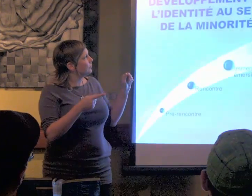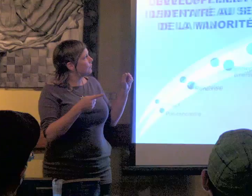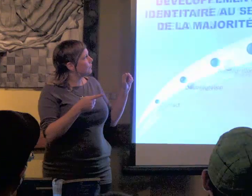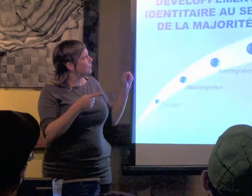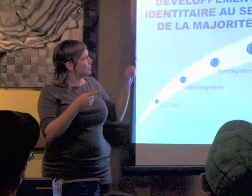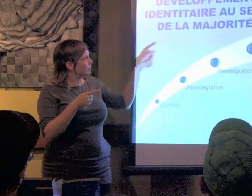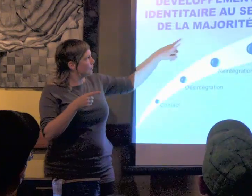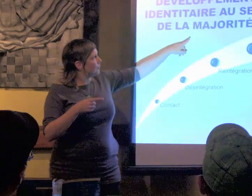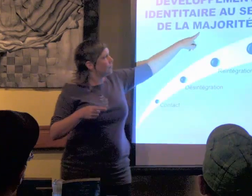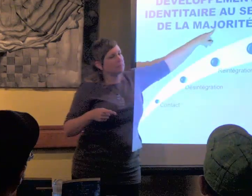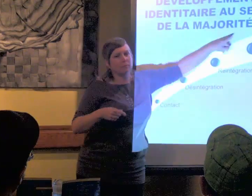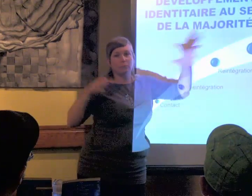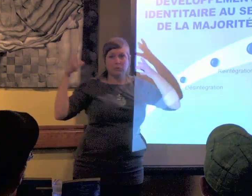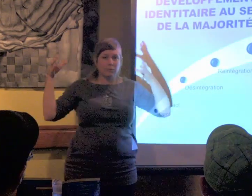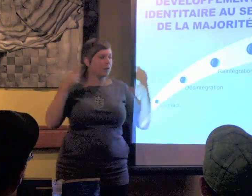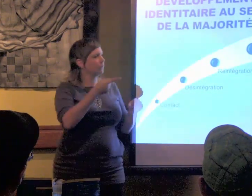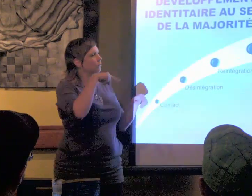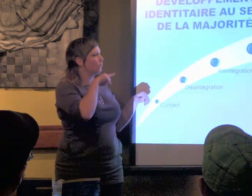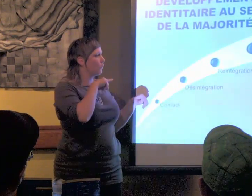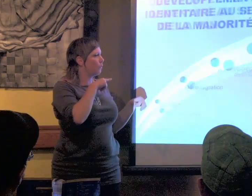la prochaine?